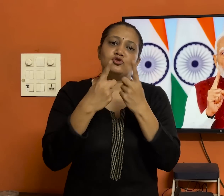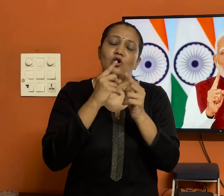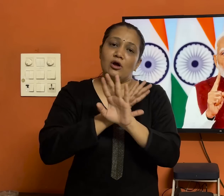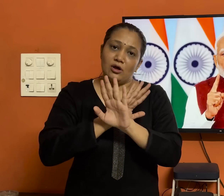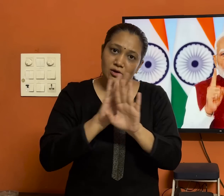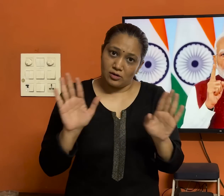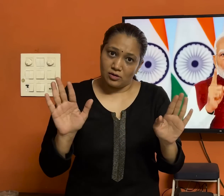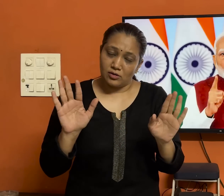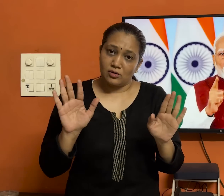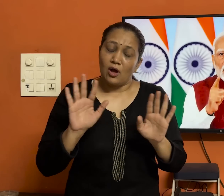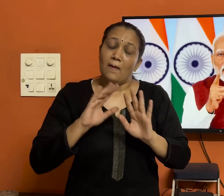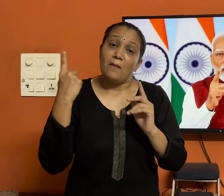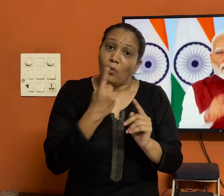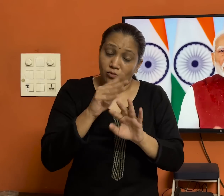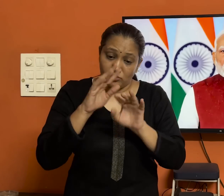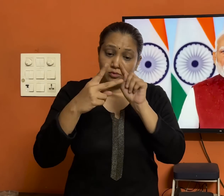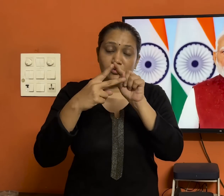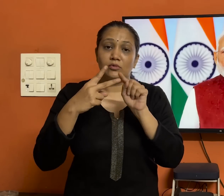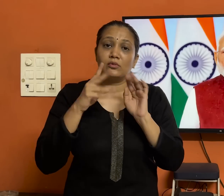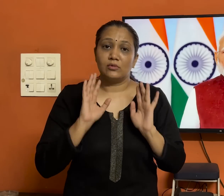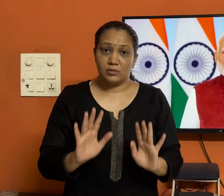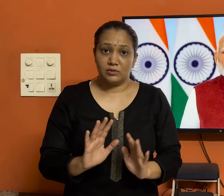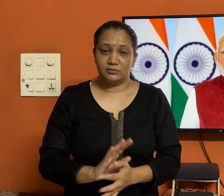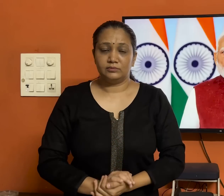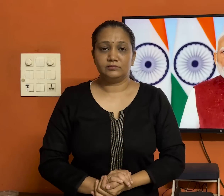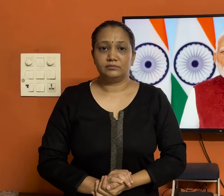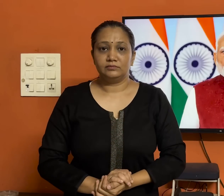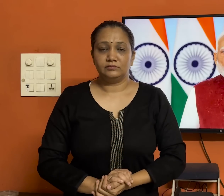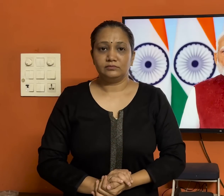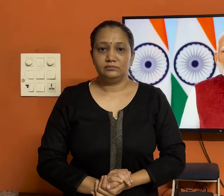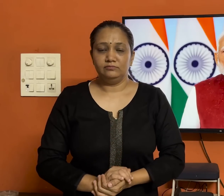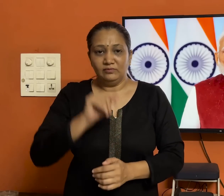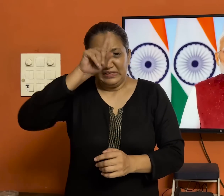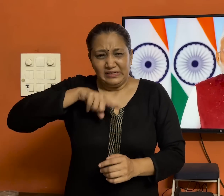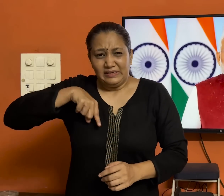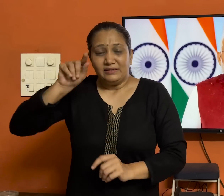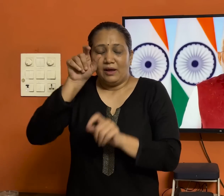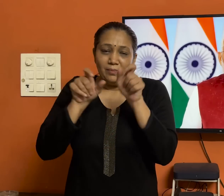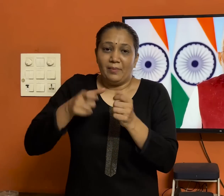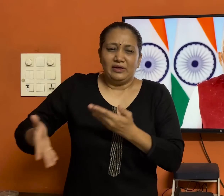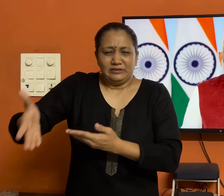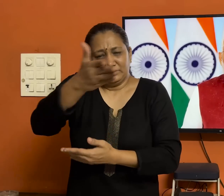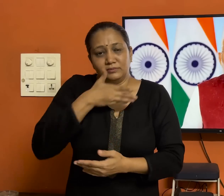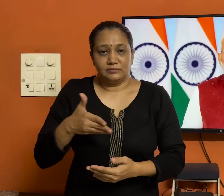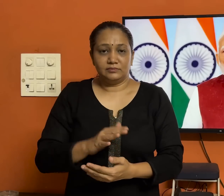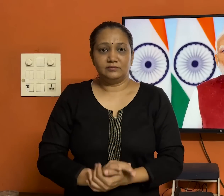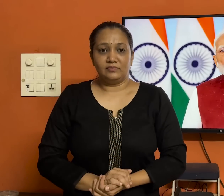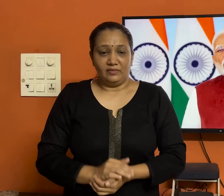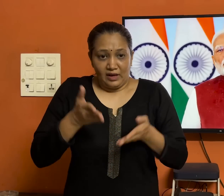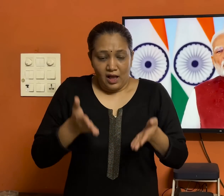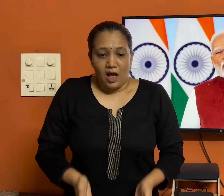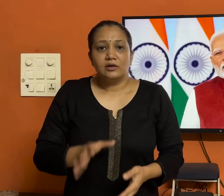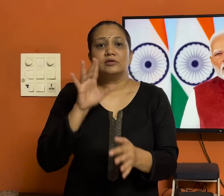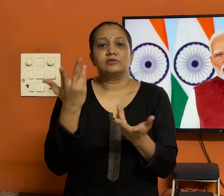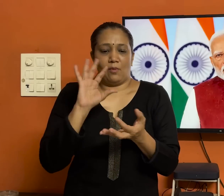पीओके उस पर ही होगी। तो ये देशवासियों, आज